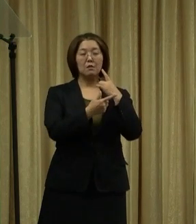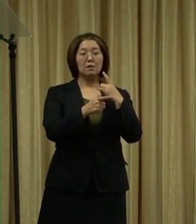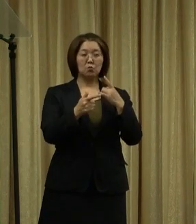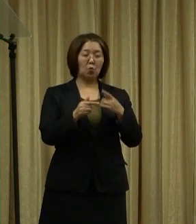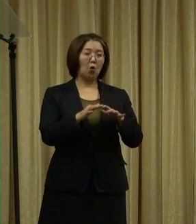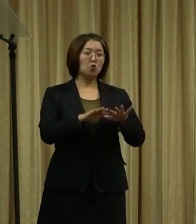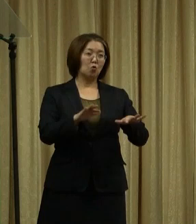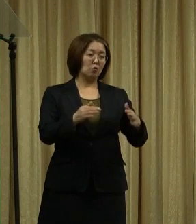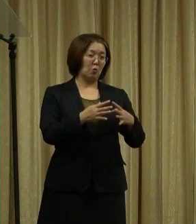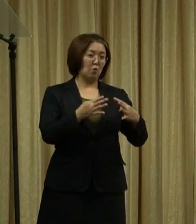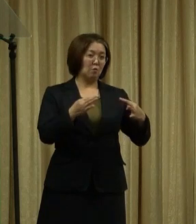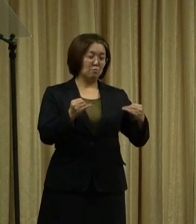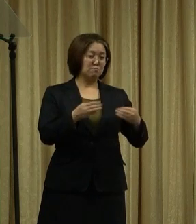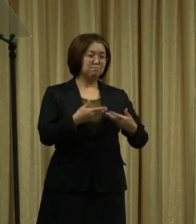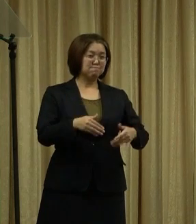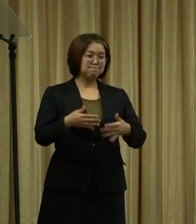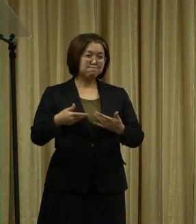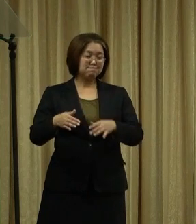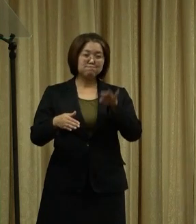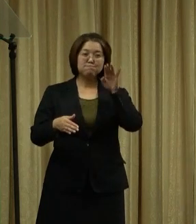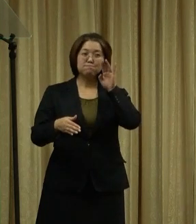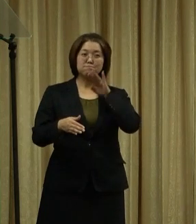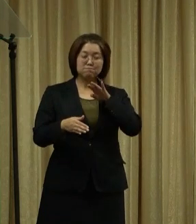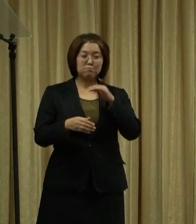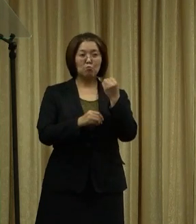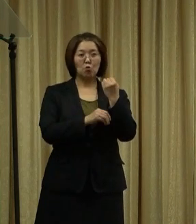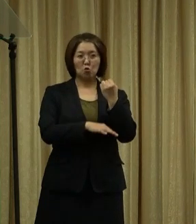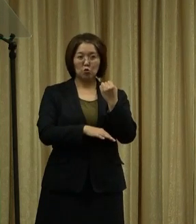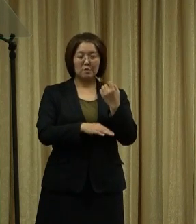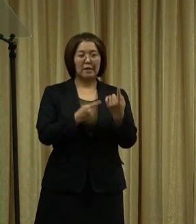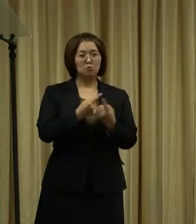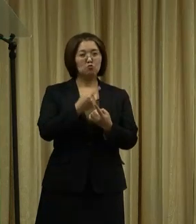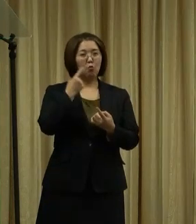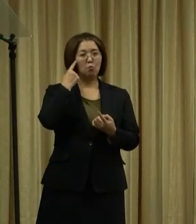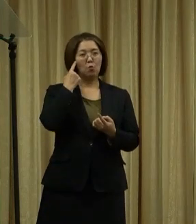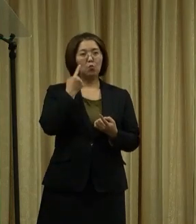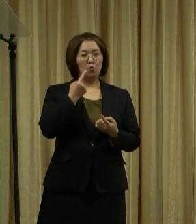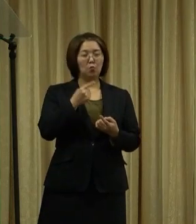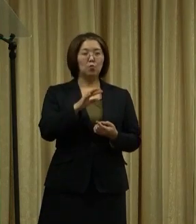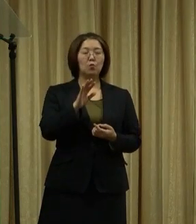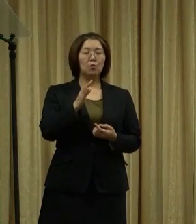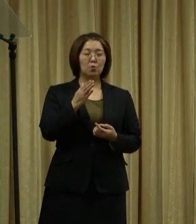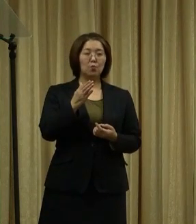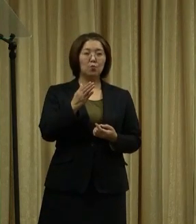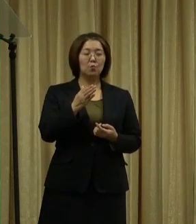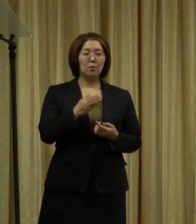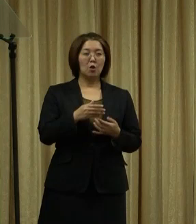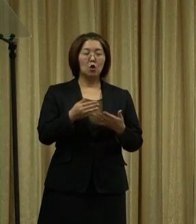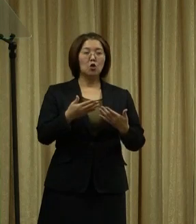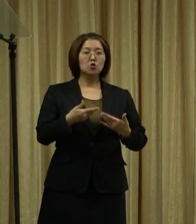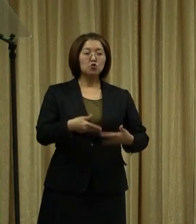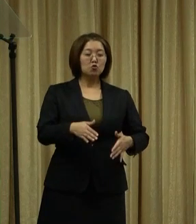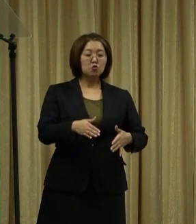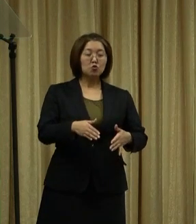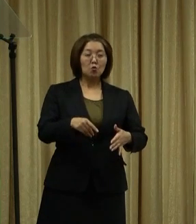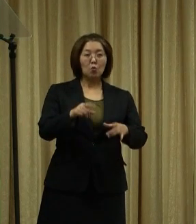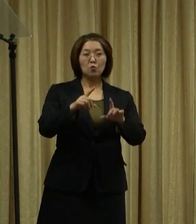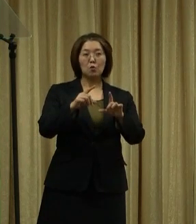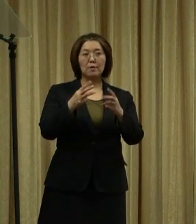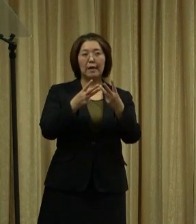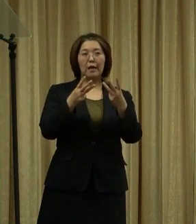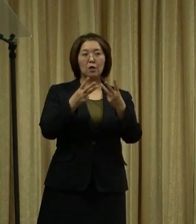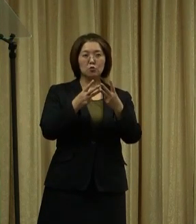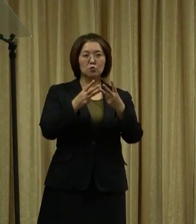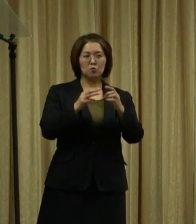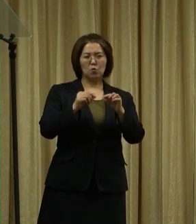お子さんが生まれる、そんなゆりかごにはなるというふうに思います。一方で、出生数そのものを増やし